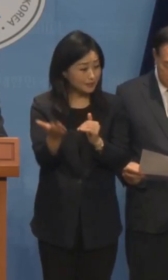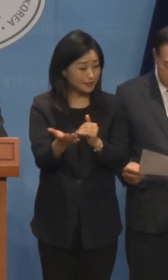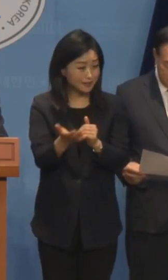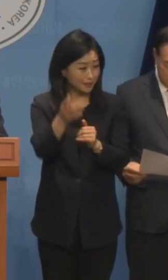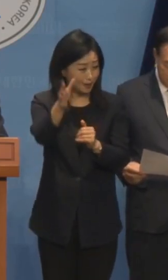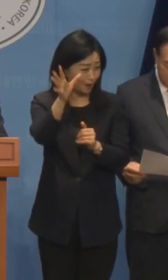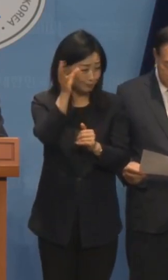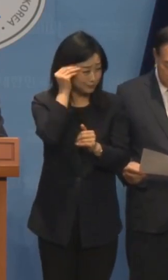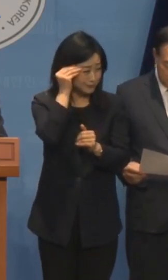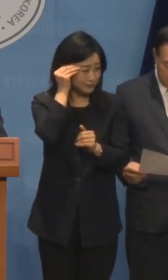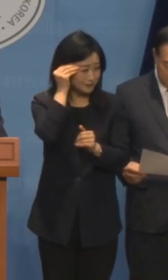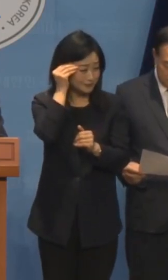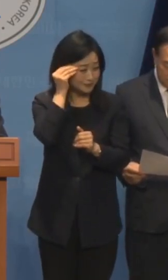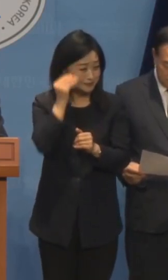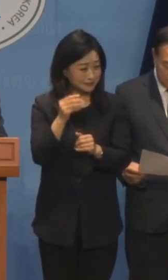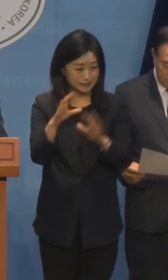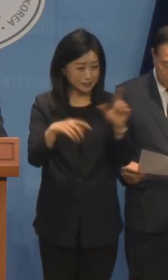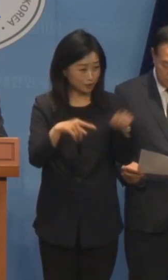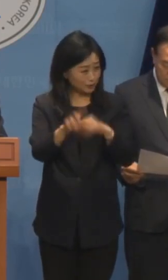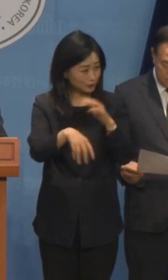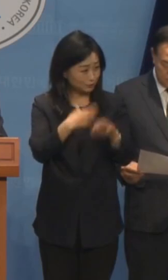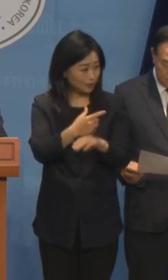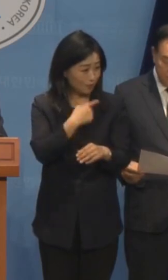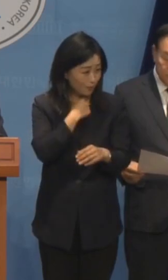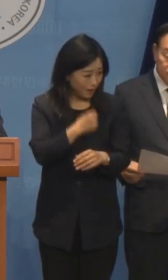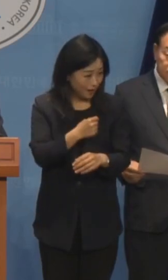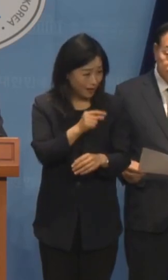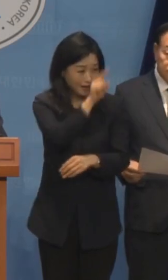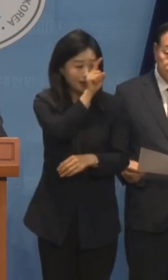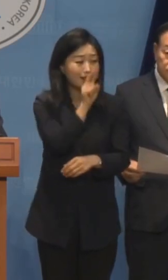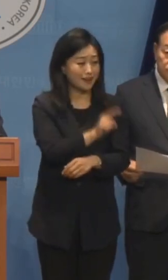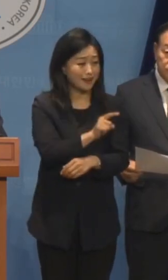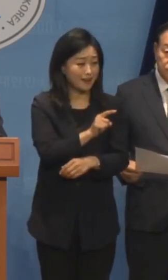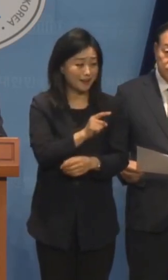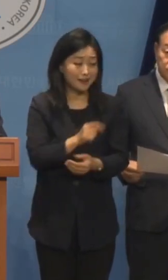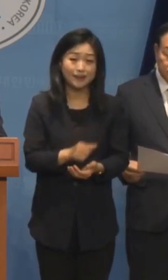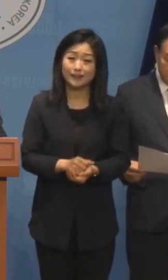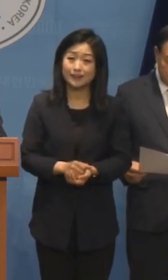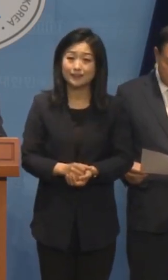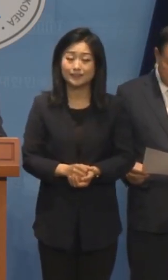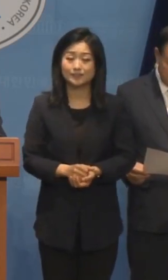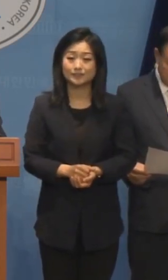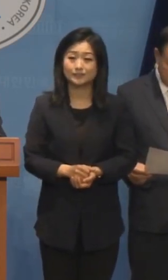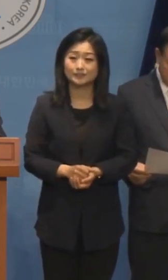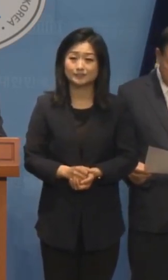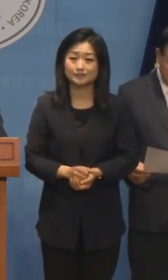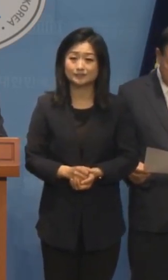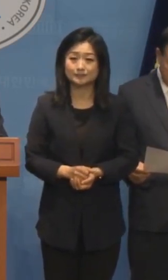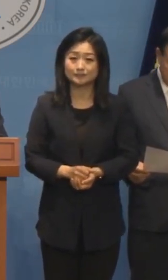혹세무민의 정치 쿠데타를 일으키려는 것인지 묻지 않을 수 없습니다.